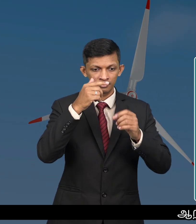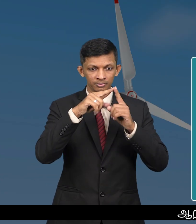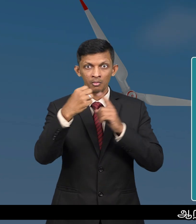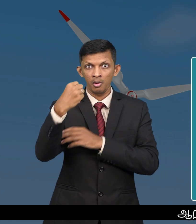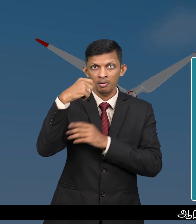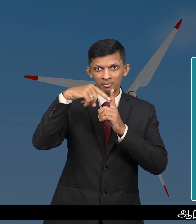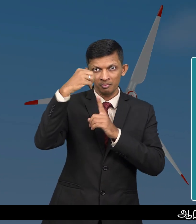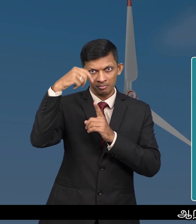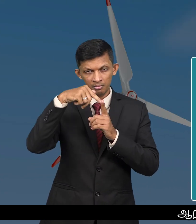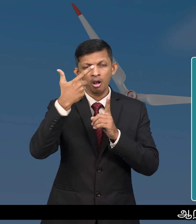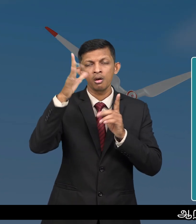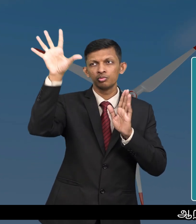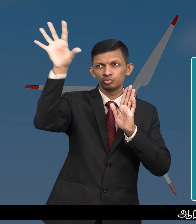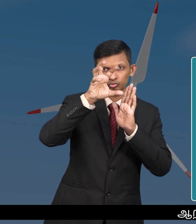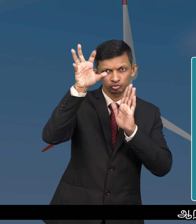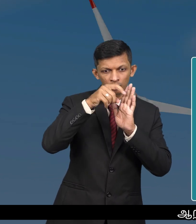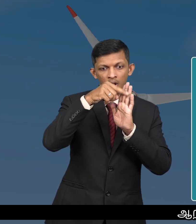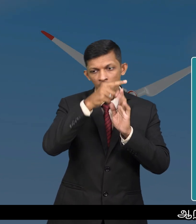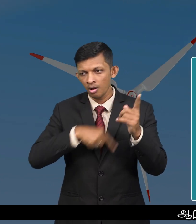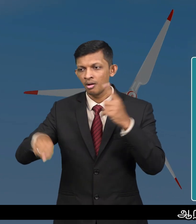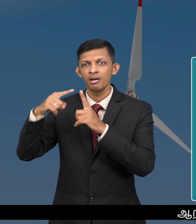ஆற்றல் சேமிப்பு,